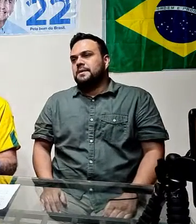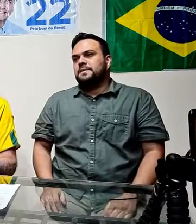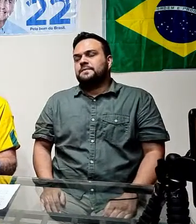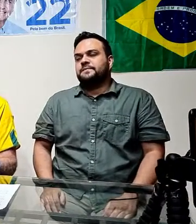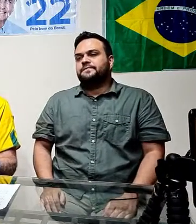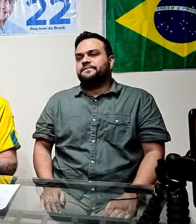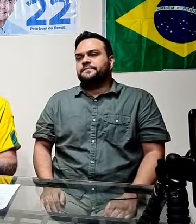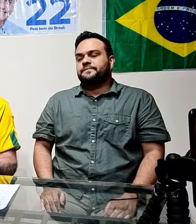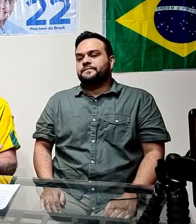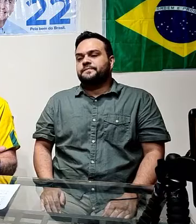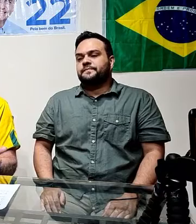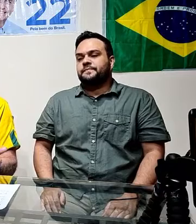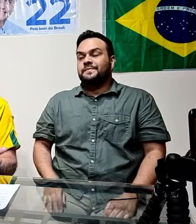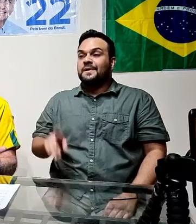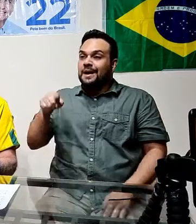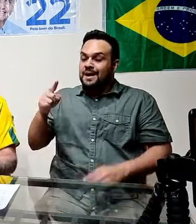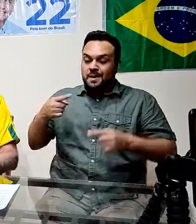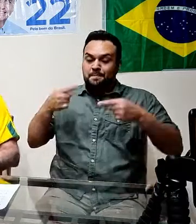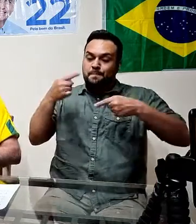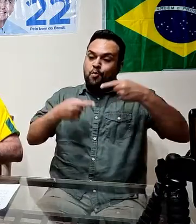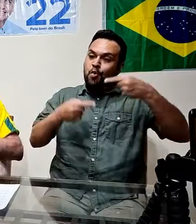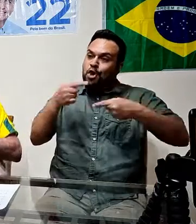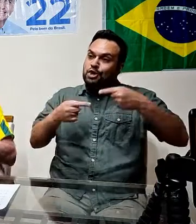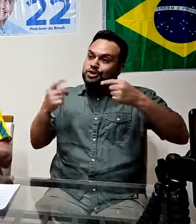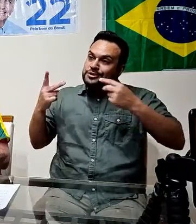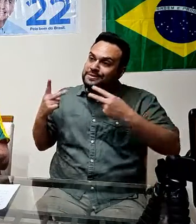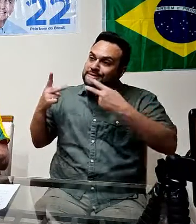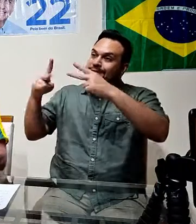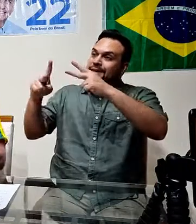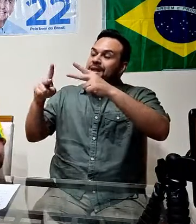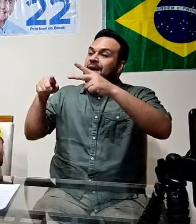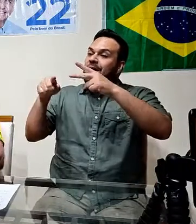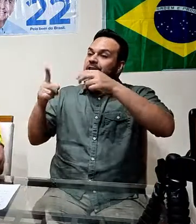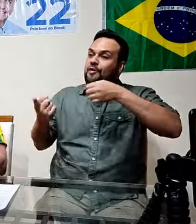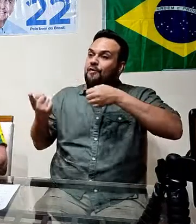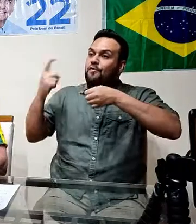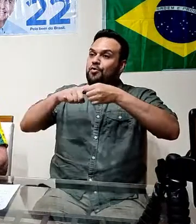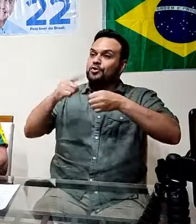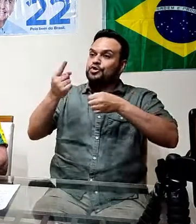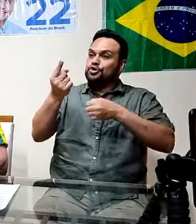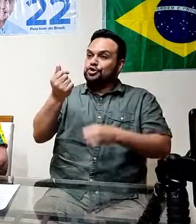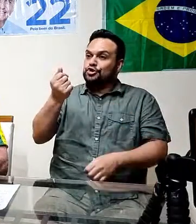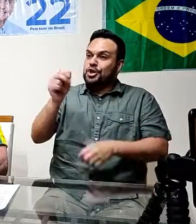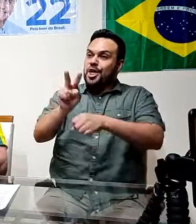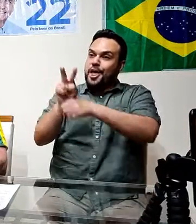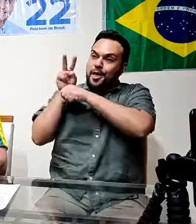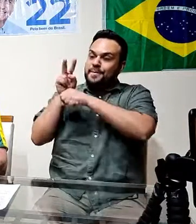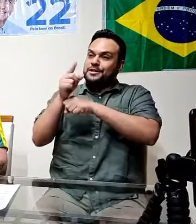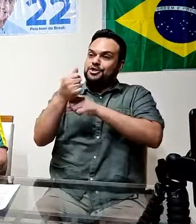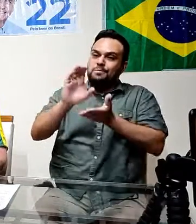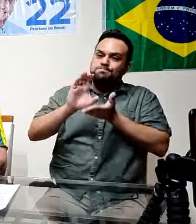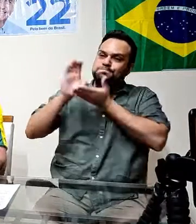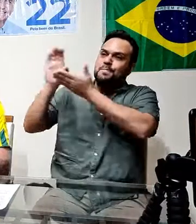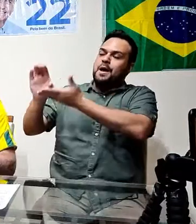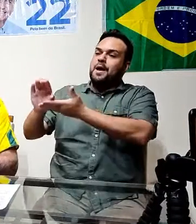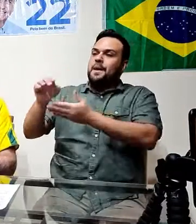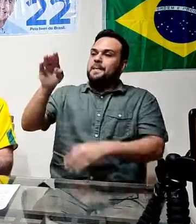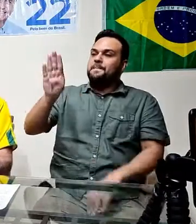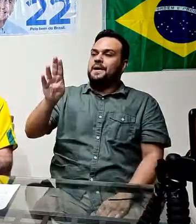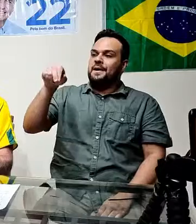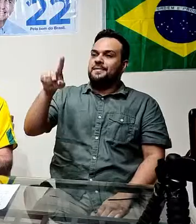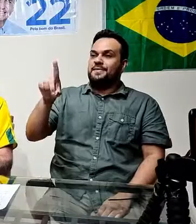Essa é a política deles. Voltar a emprestar recursos do BNDES para